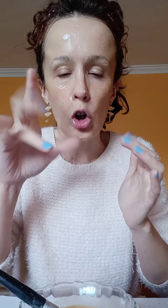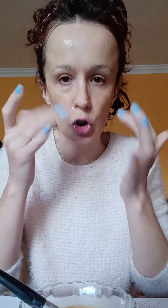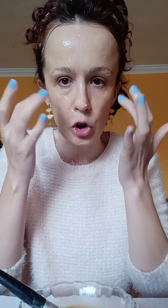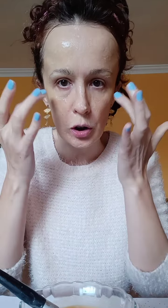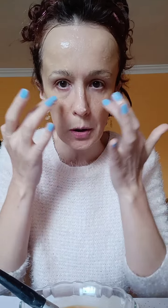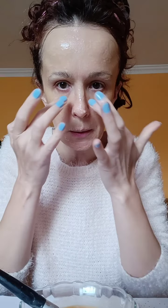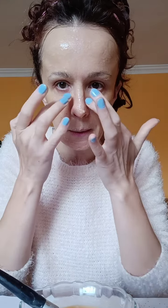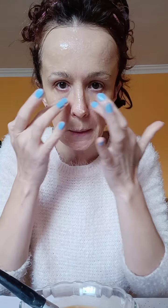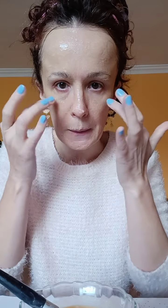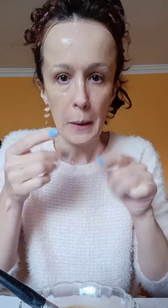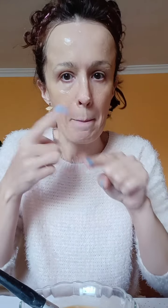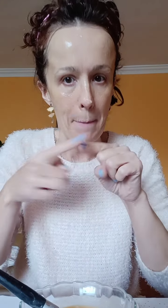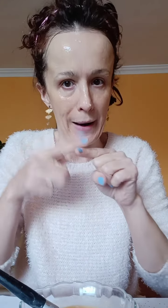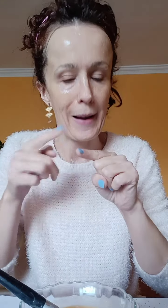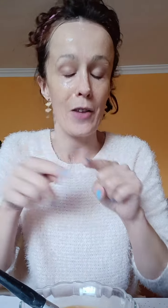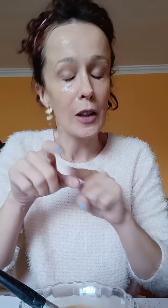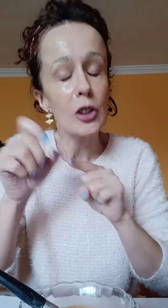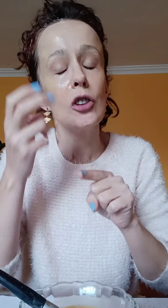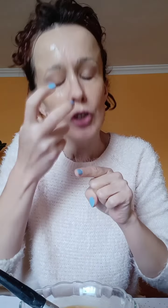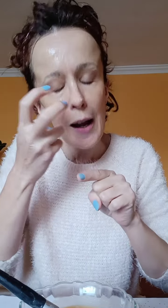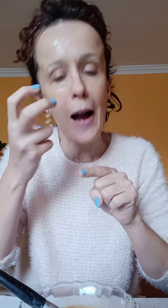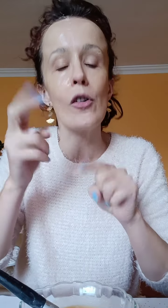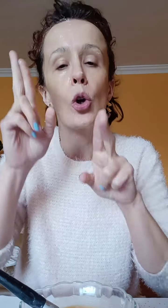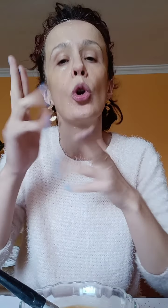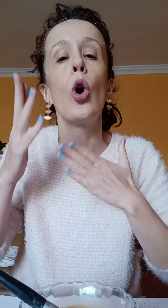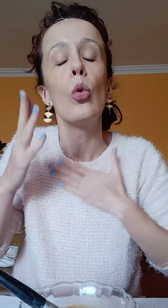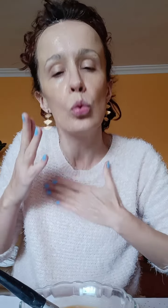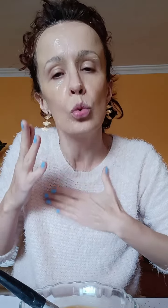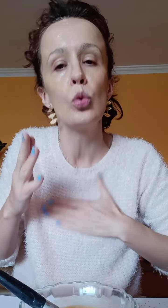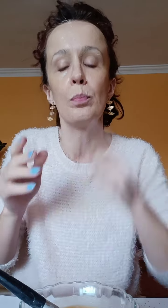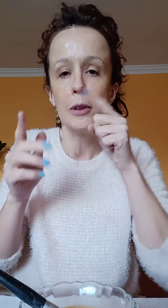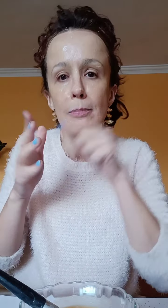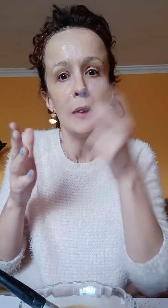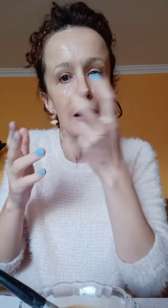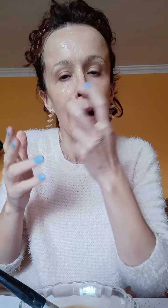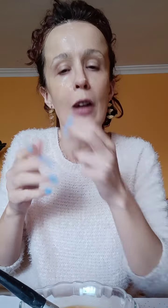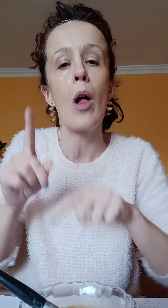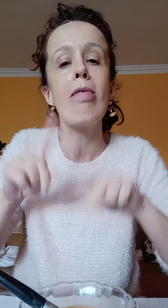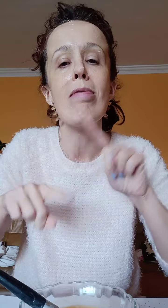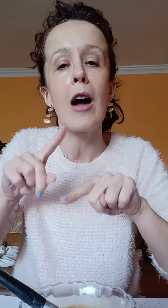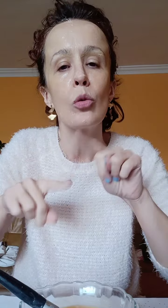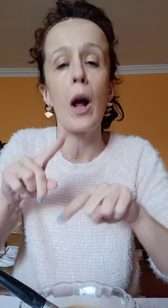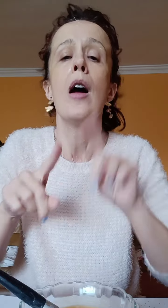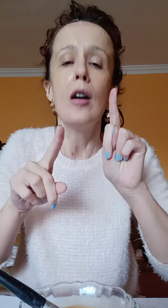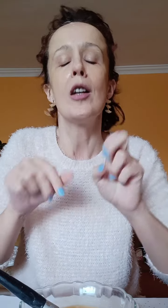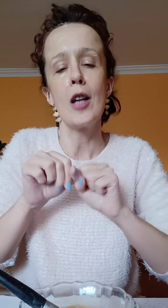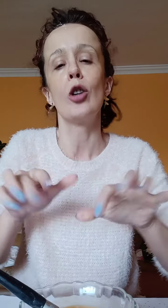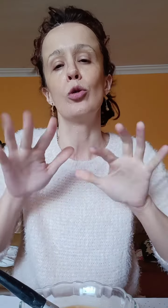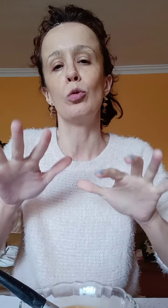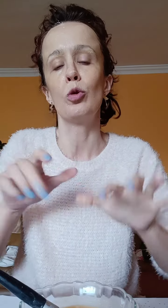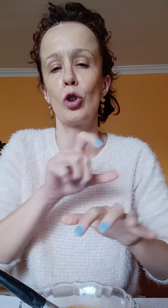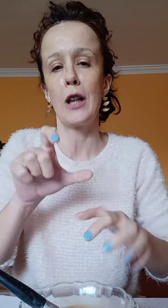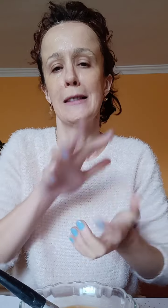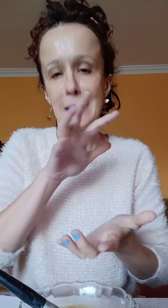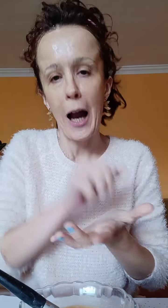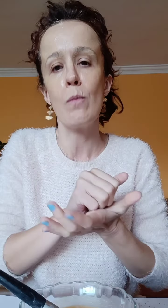oczy marchewkę. Ciekawe, kto lubi gryzła natura. Jest dużo